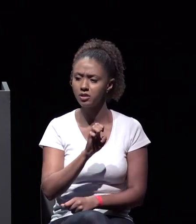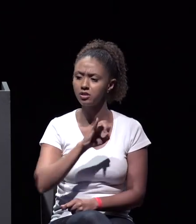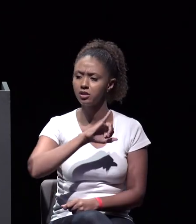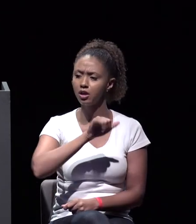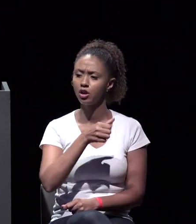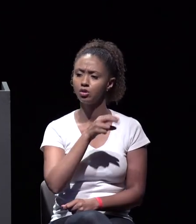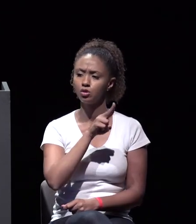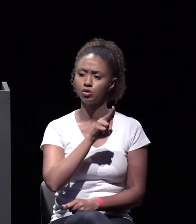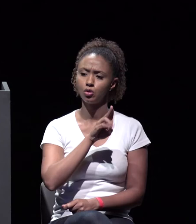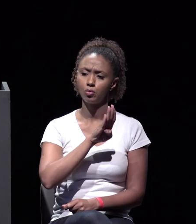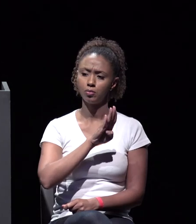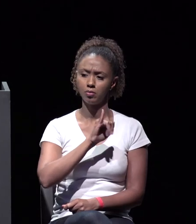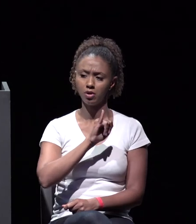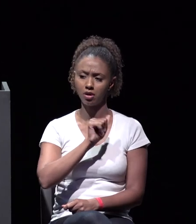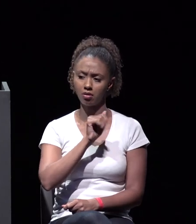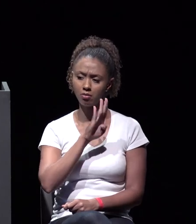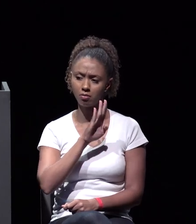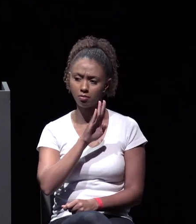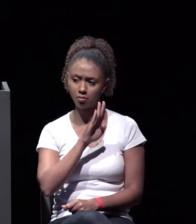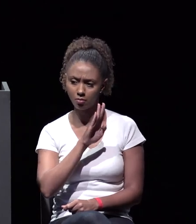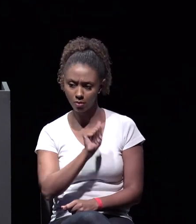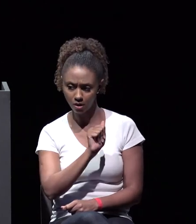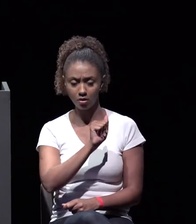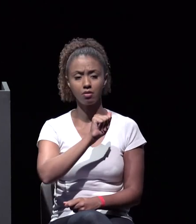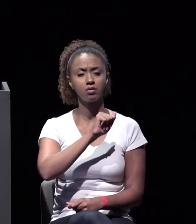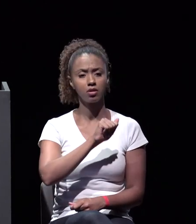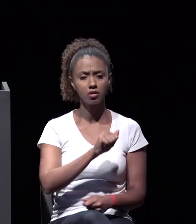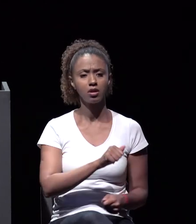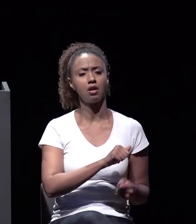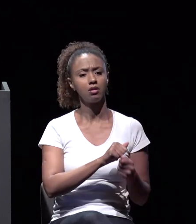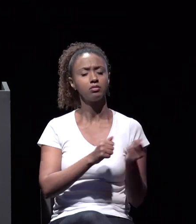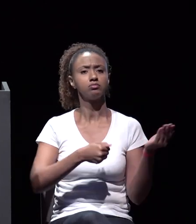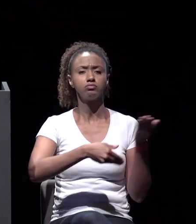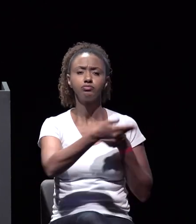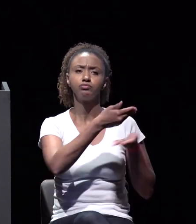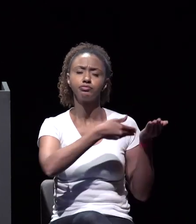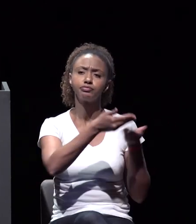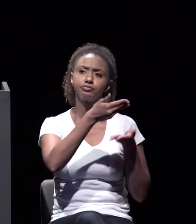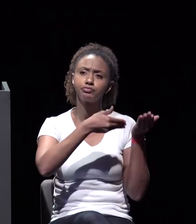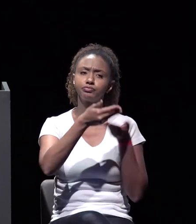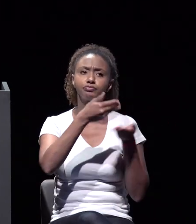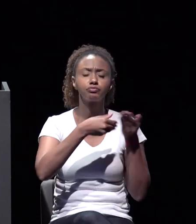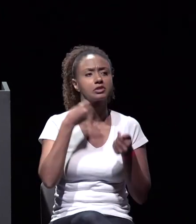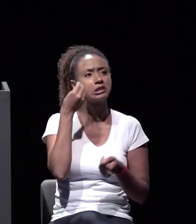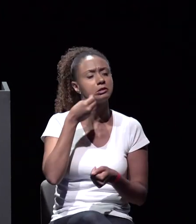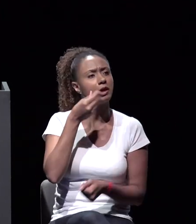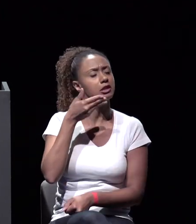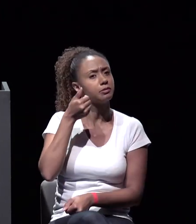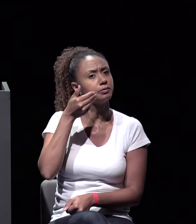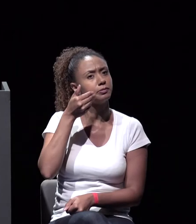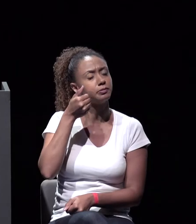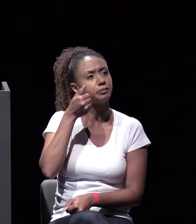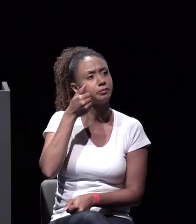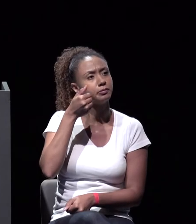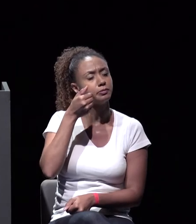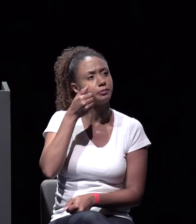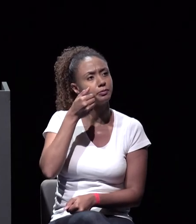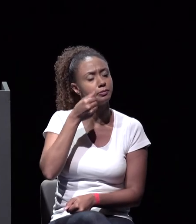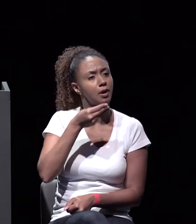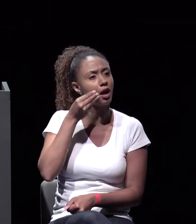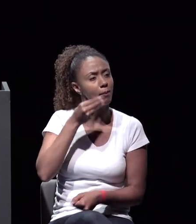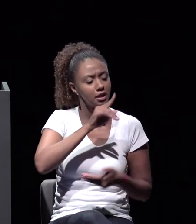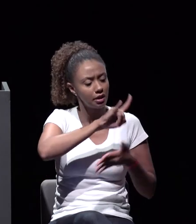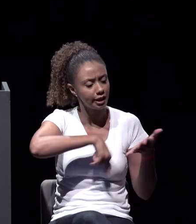evin né em troca disso em troca dessa grande a experiência tentar catalogar isso